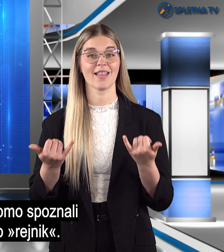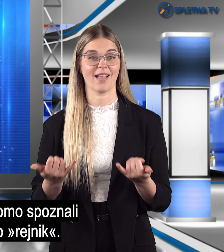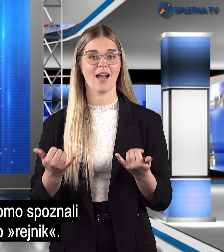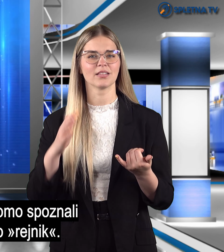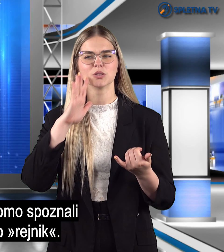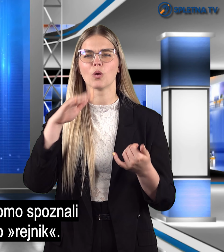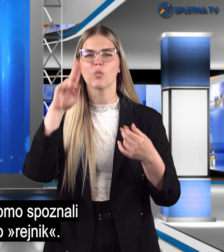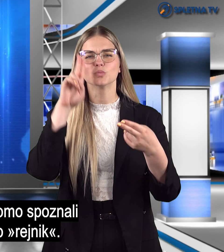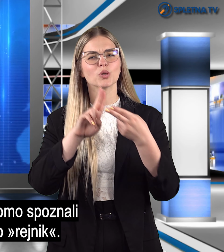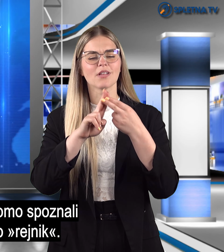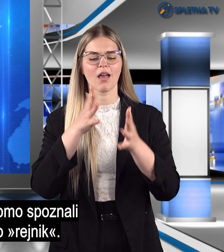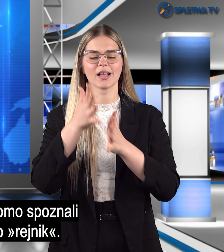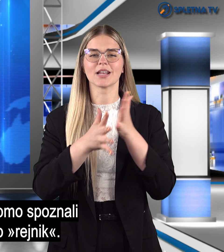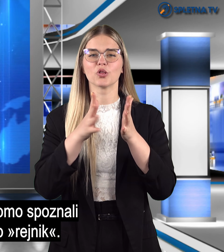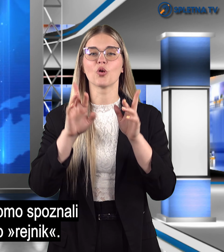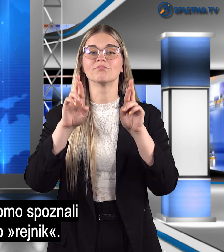Danes bomo spoznali kretnjo rejnik.